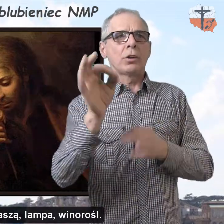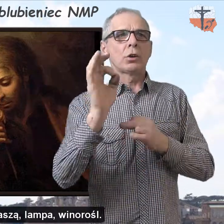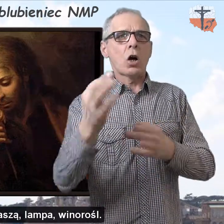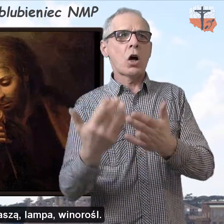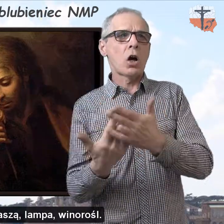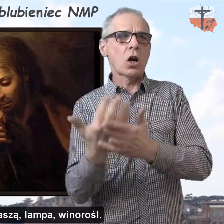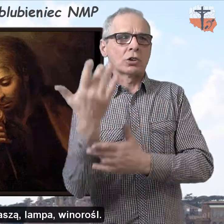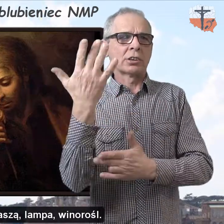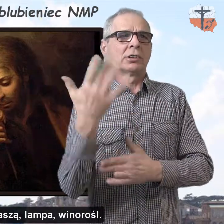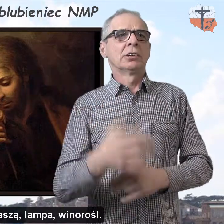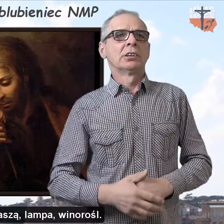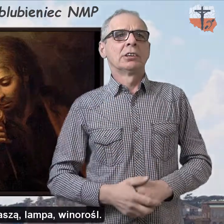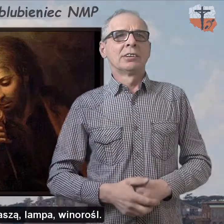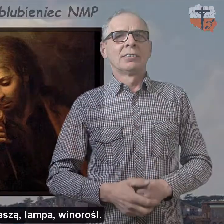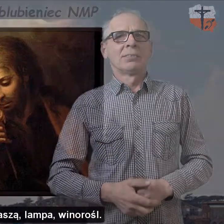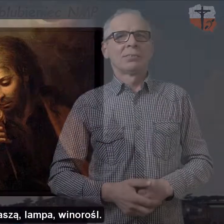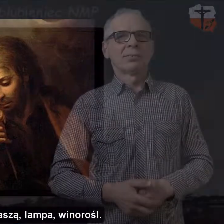winorośl. Dziękuje. Dziękuje.